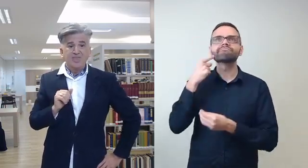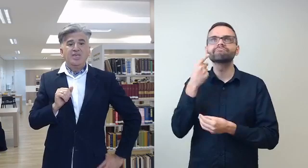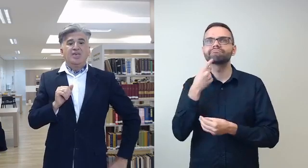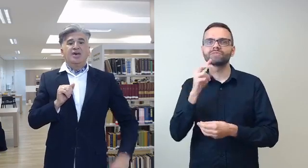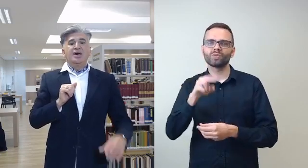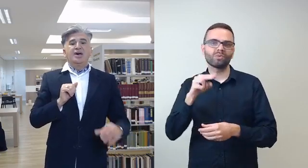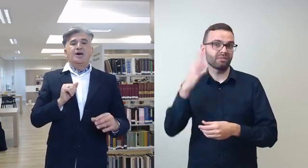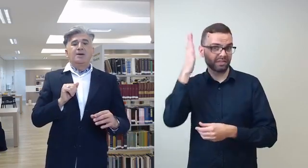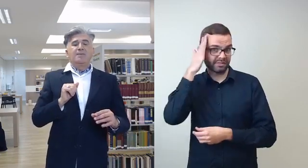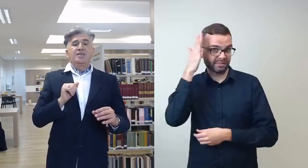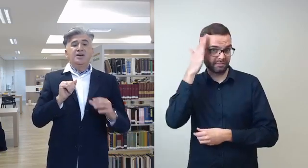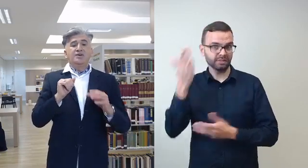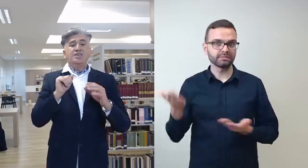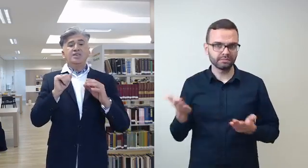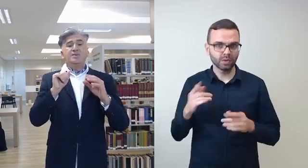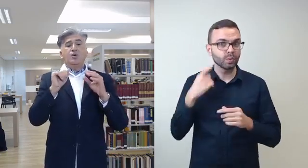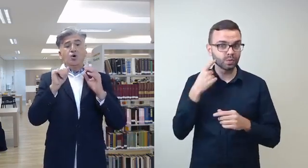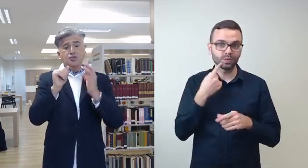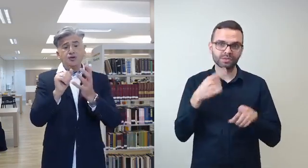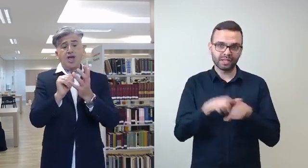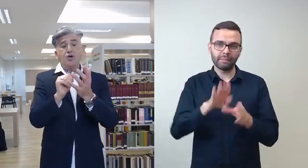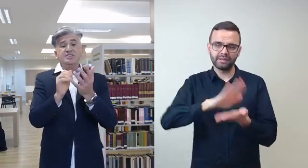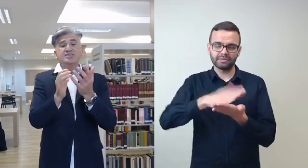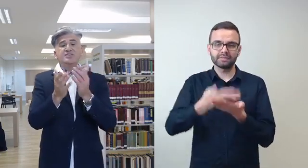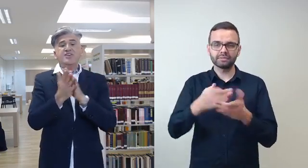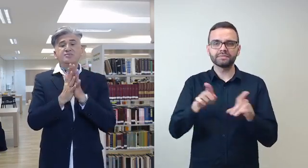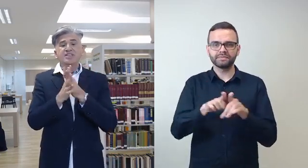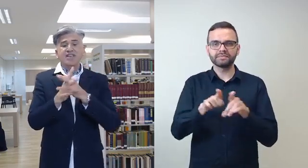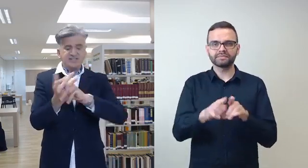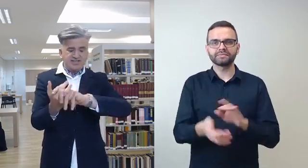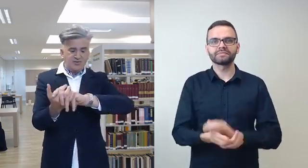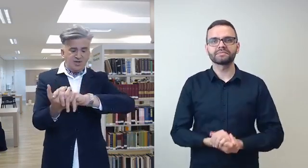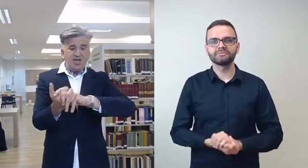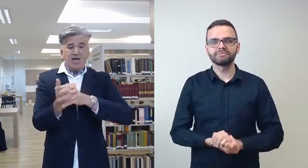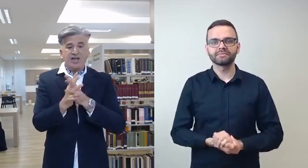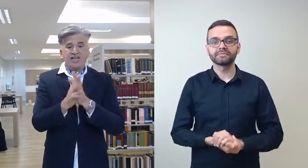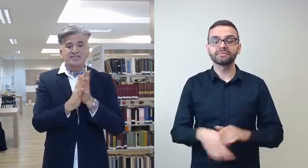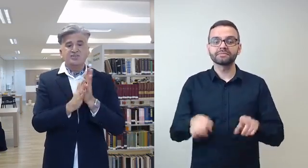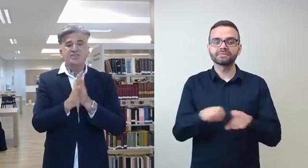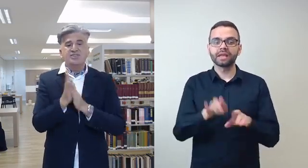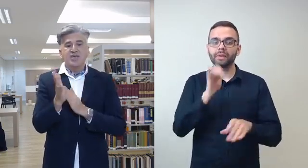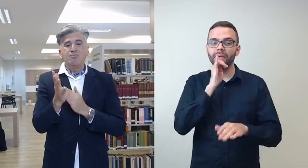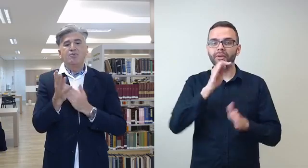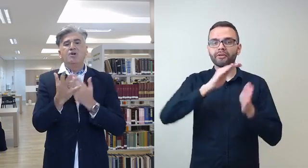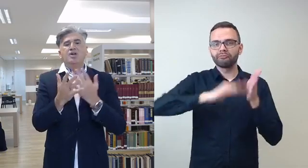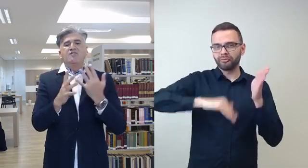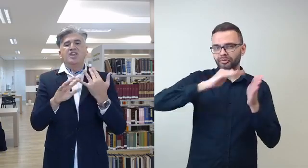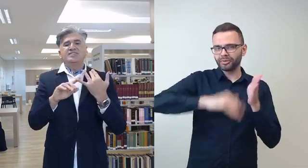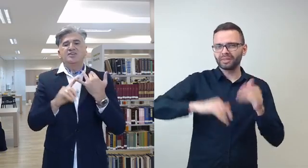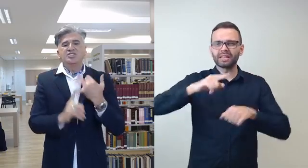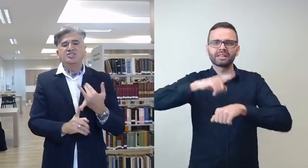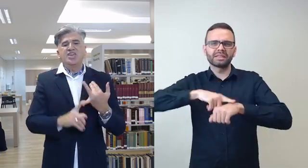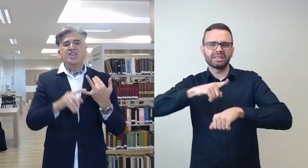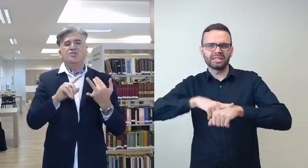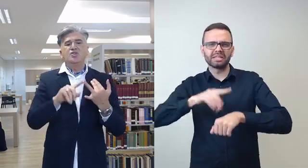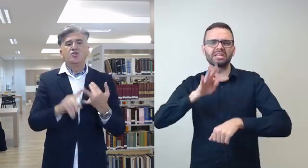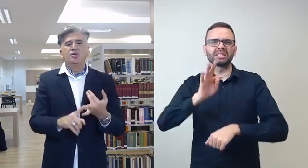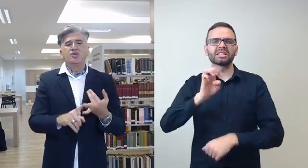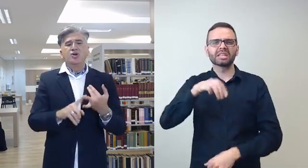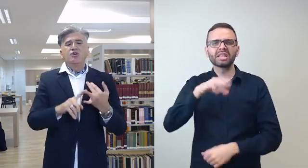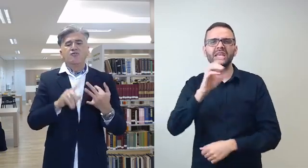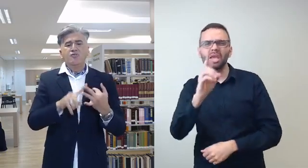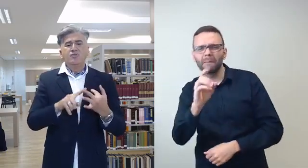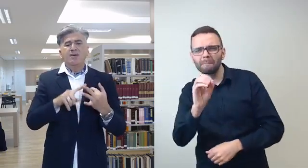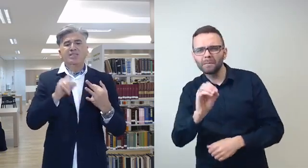Tá? Então, e outro, a omissão de verbos de ligação, a marcação de tempo, flexão de gênero e